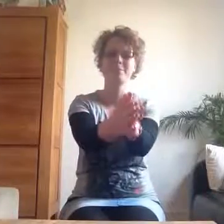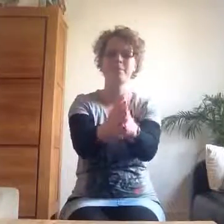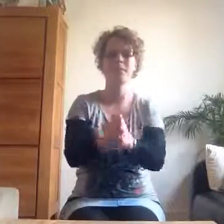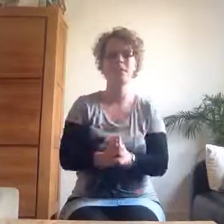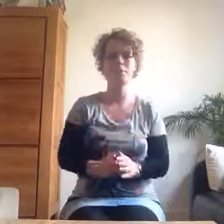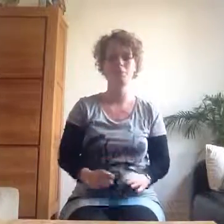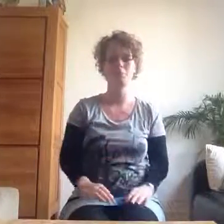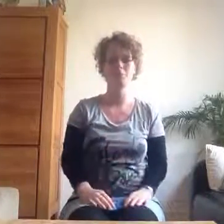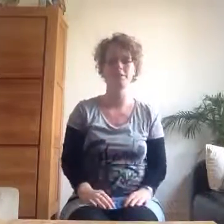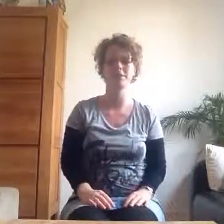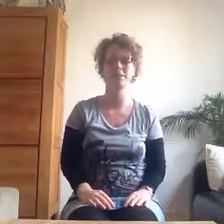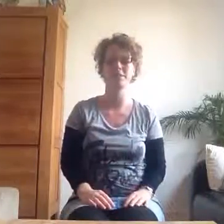Het gebaar voor vis.